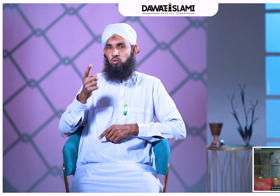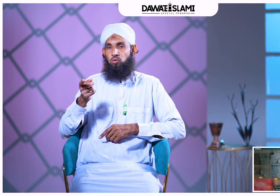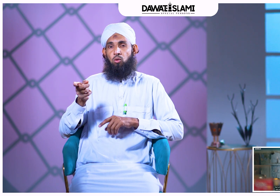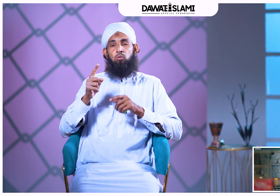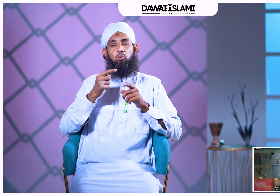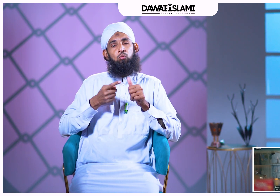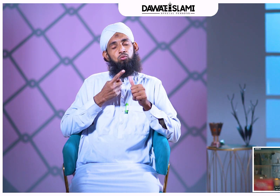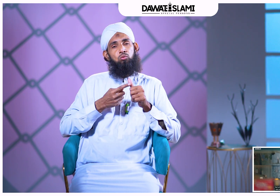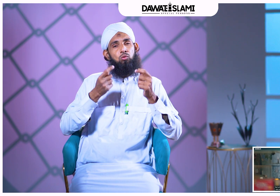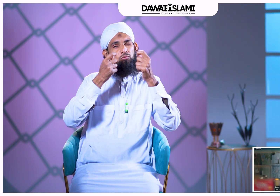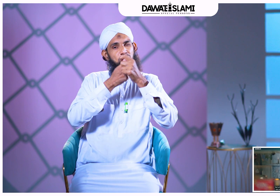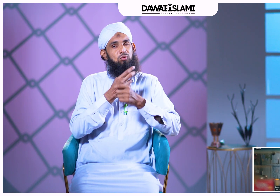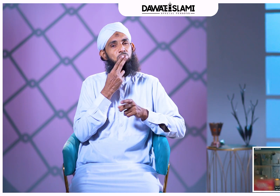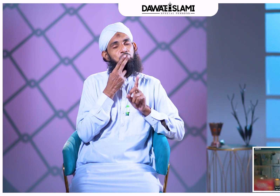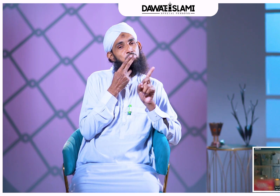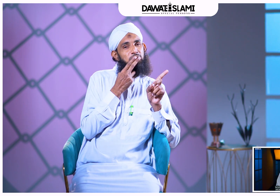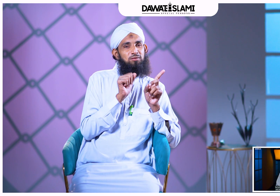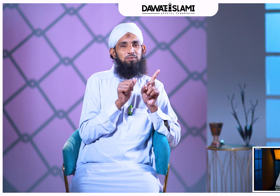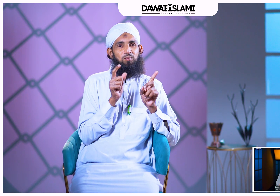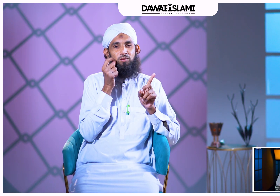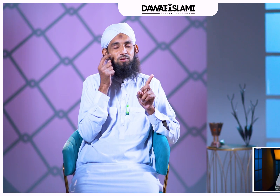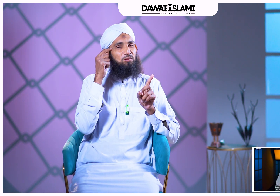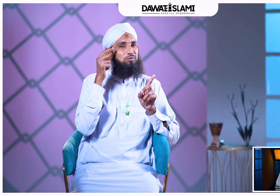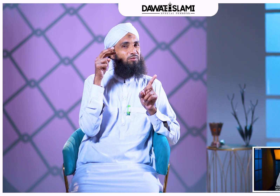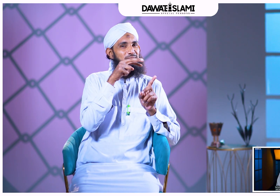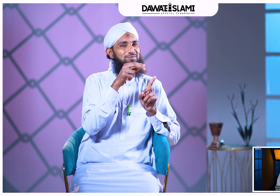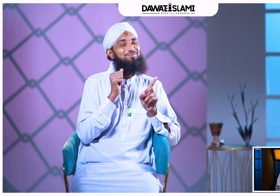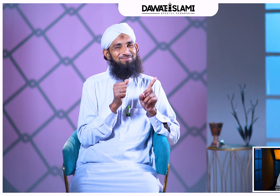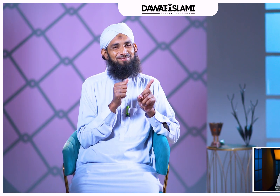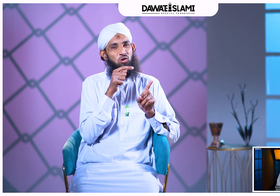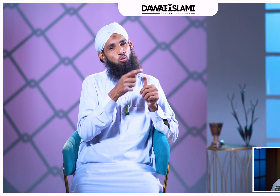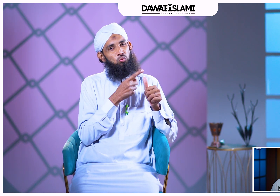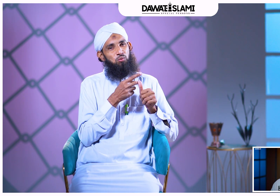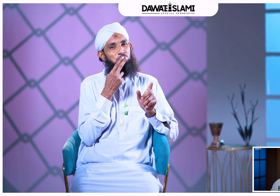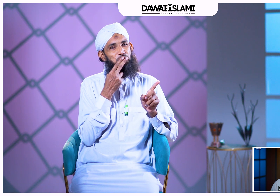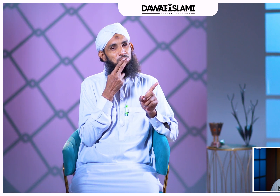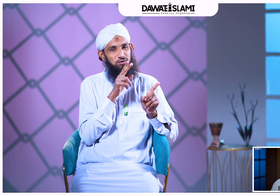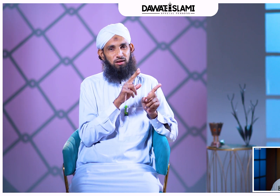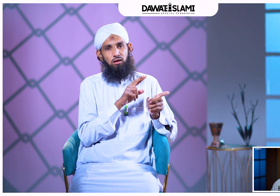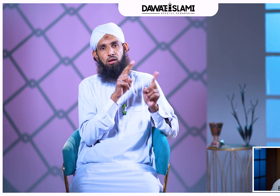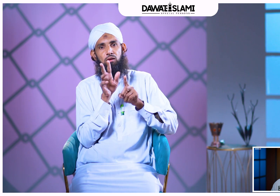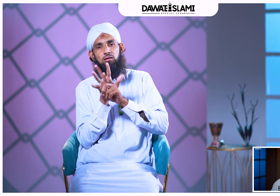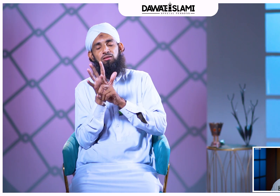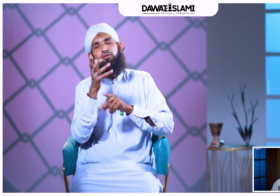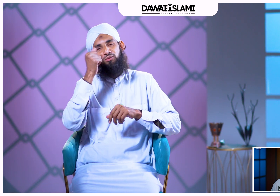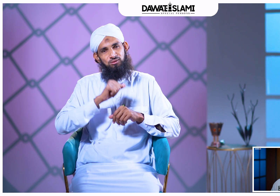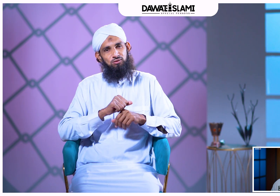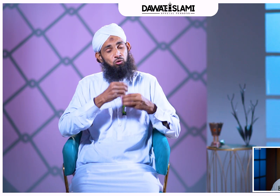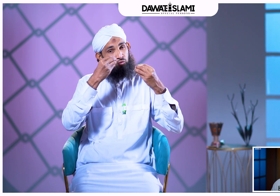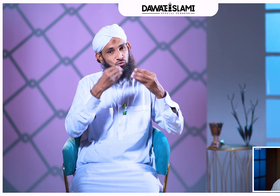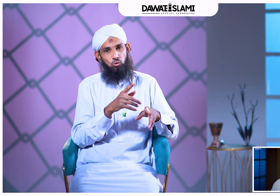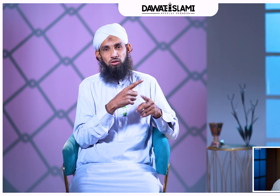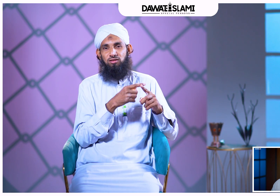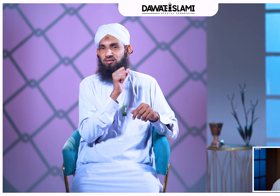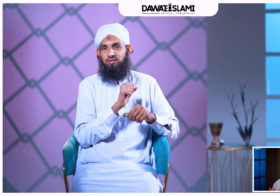ہیں، لیکن انفارچونیٹلی آپ خود بھی اسموکنگ کرتے ہیں، تو اب آپ سمجھ سکتے ہیں کہ نتیجہ کیا ہوگا۔ اگرچہ اگر خود کوئی غلطی کر رہے ہیں اور چھوڑ نہیں پا